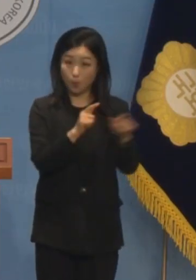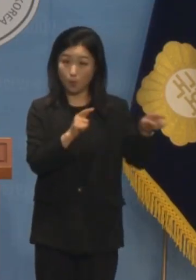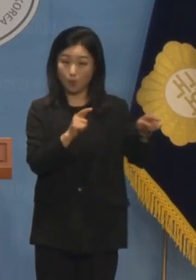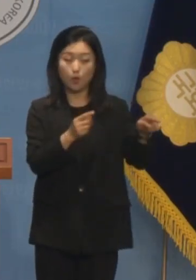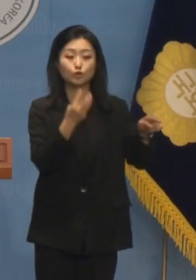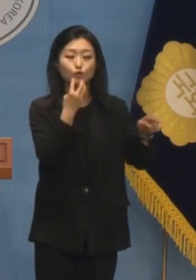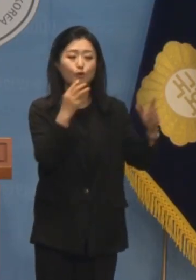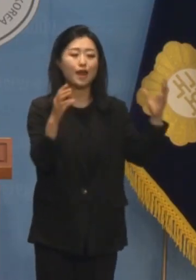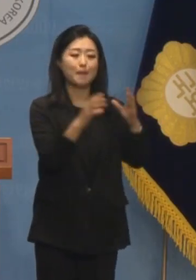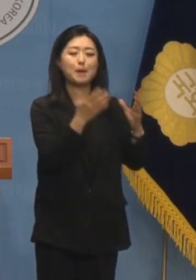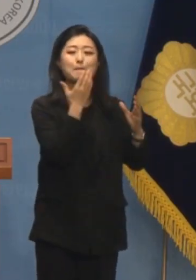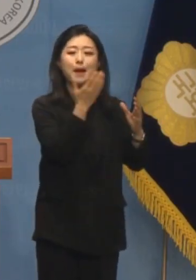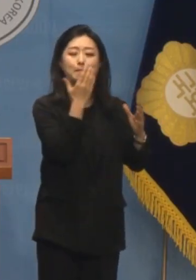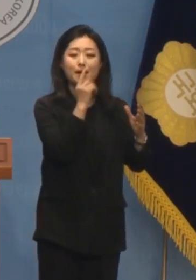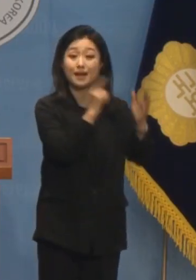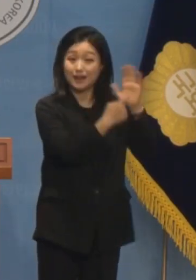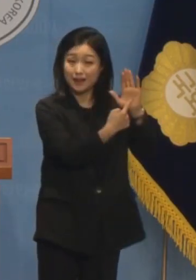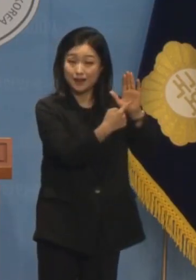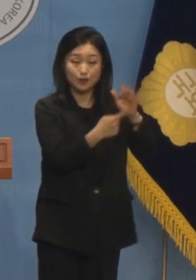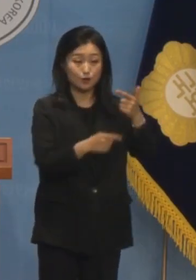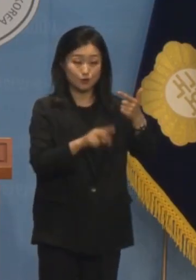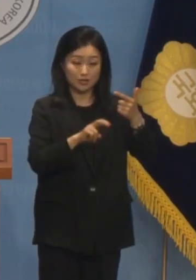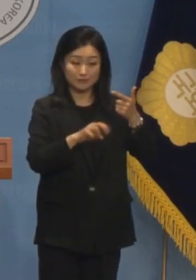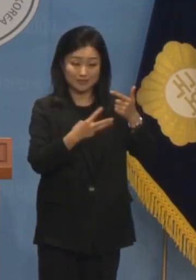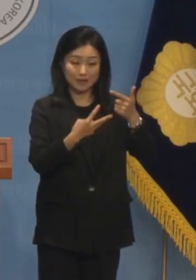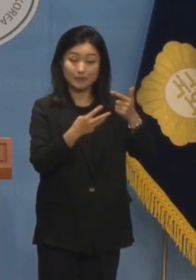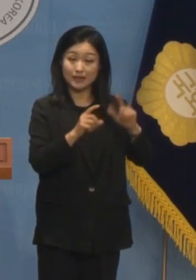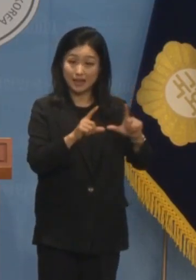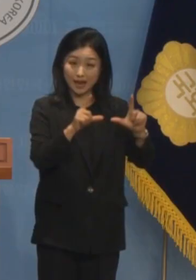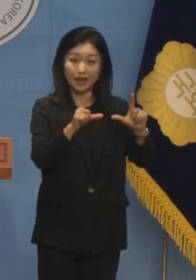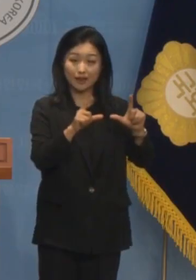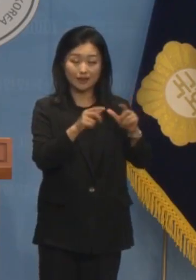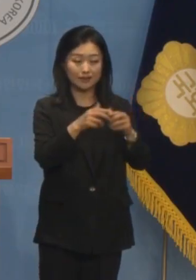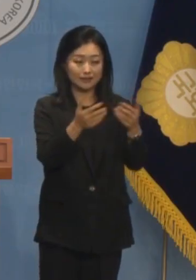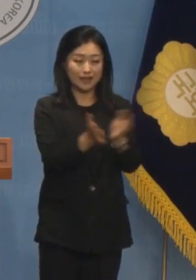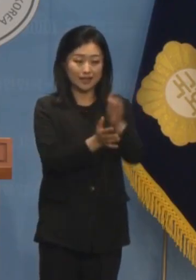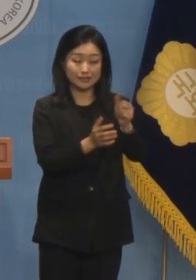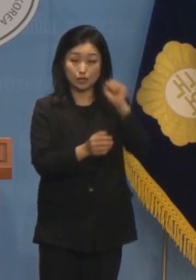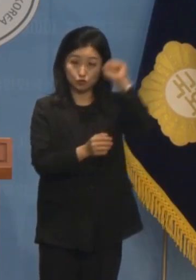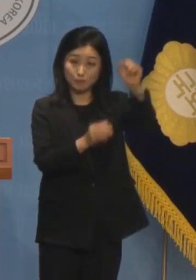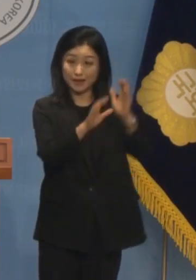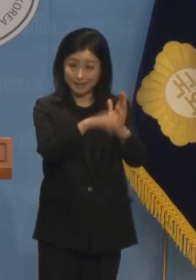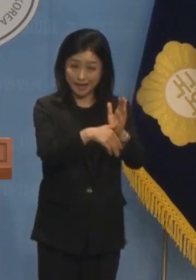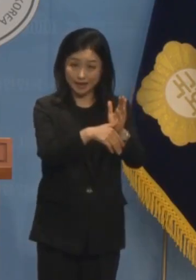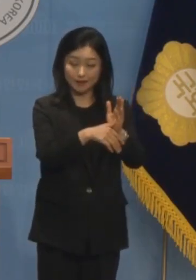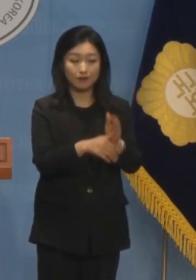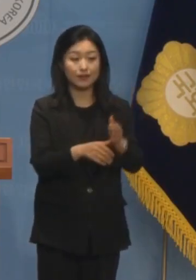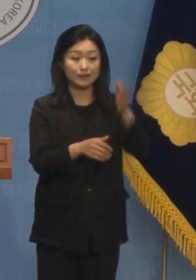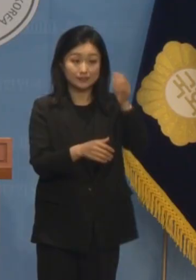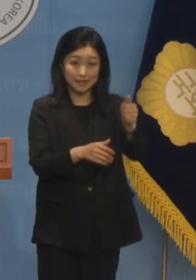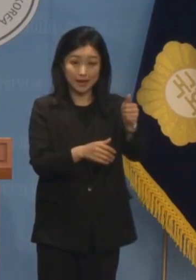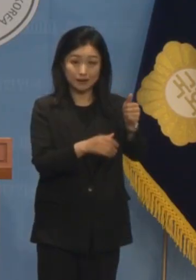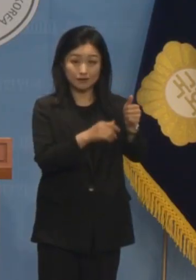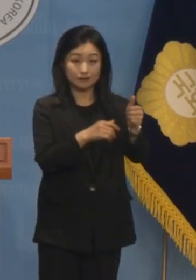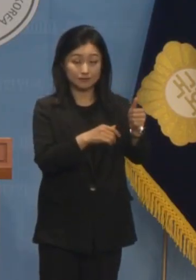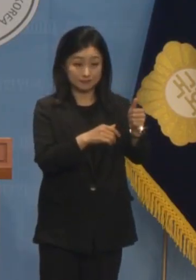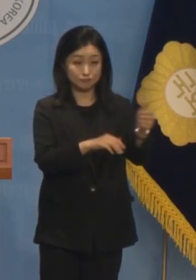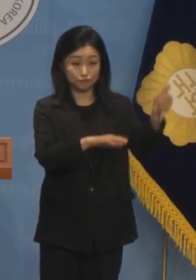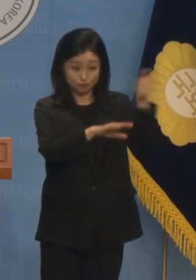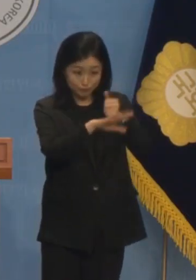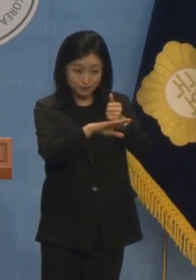했습니다. 6월 23일 국민의힘 대표 출마 회견 때는 대표가 되면 최혜병 특검법을